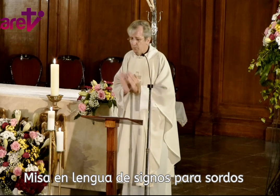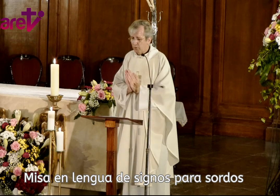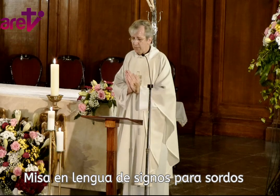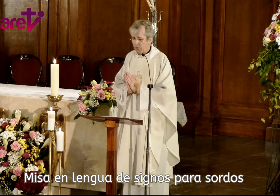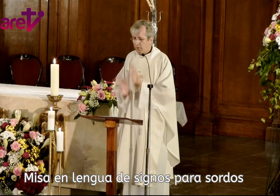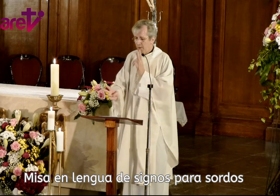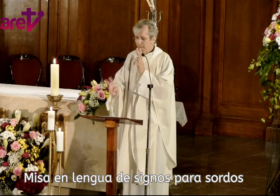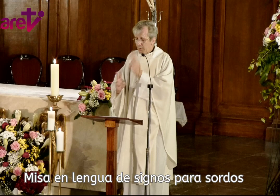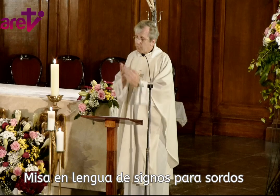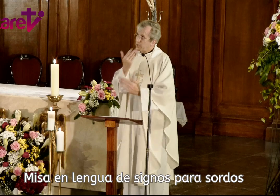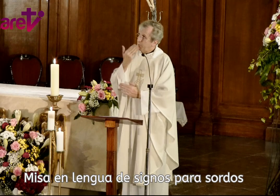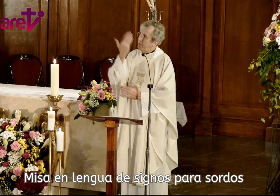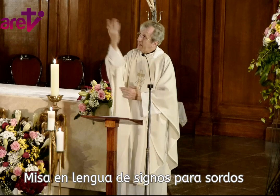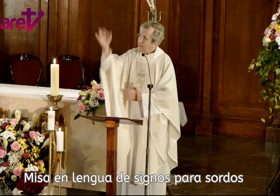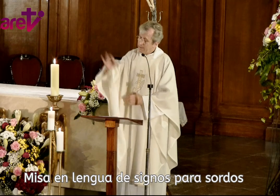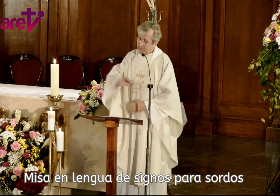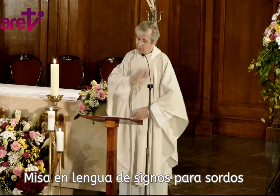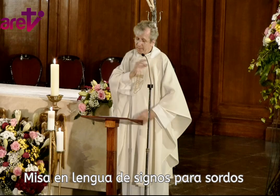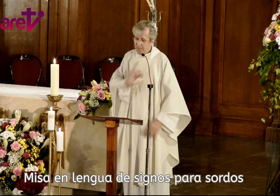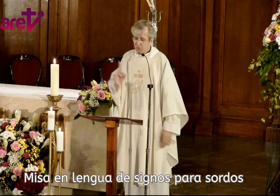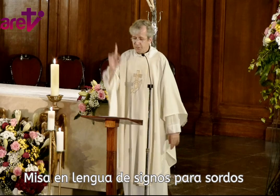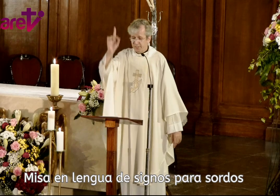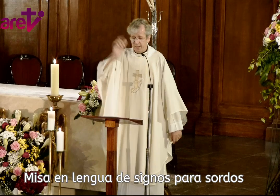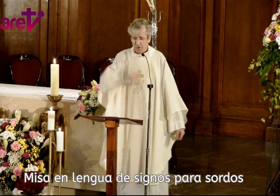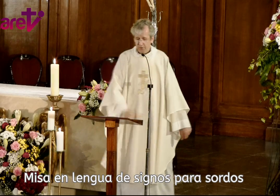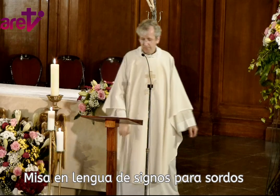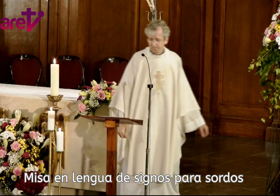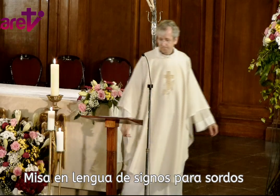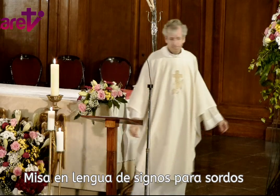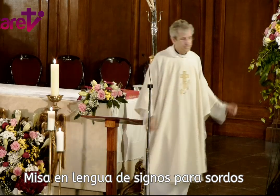mundo entero. Podemos responder: te lo pedimos, Señor.